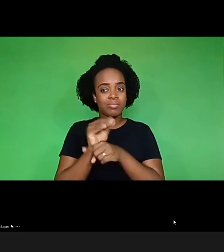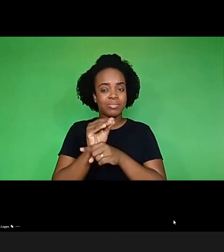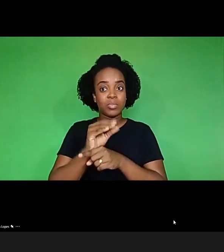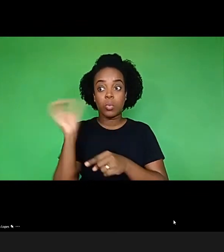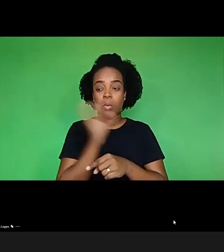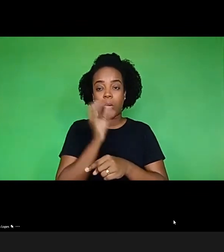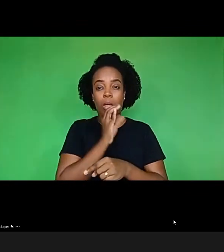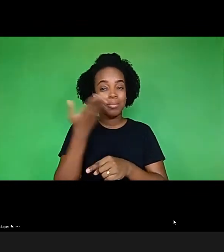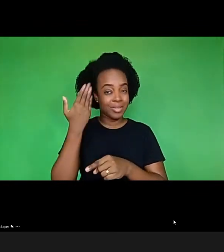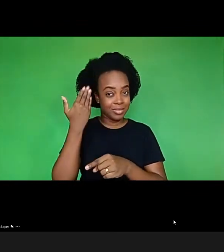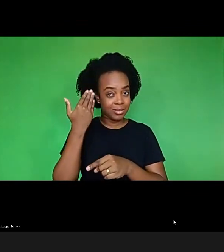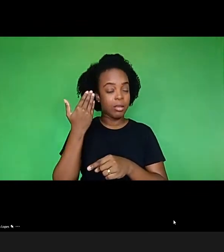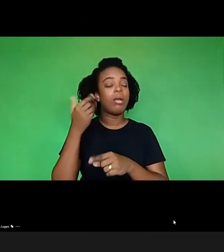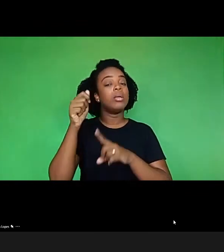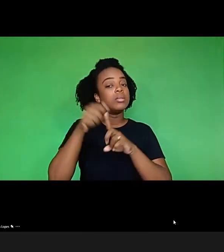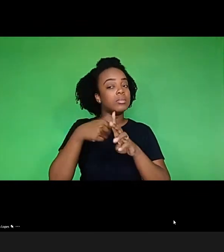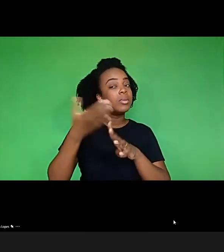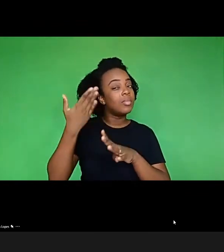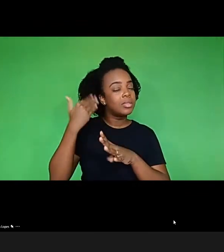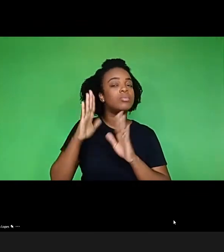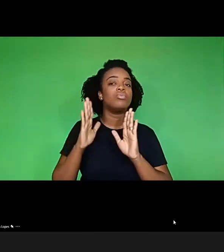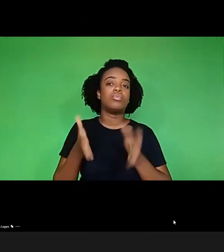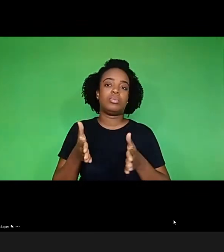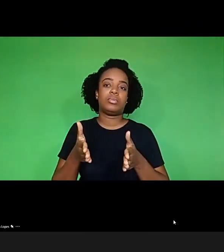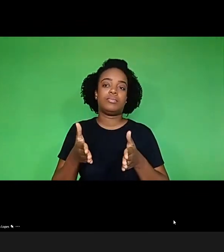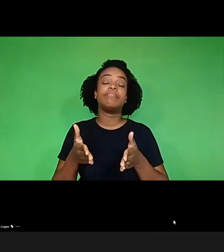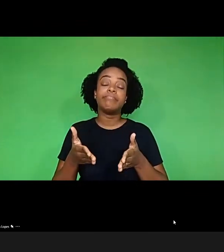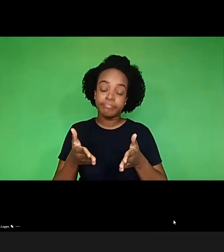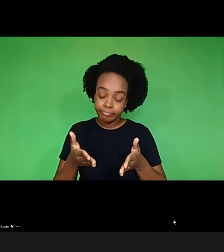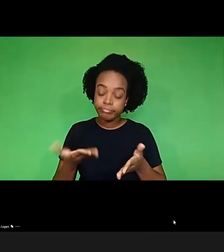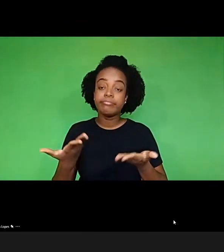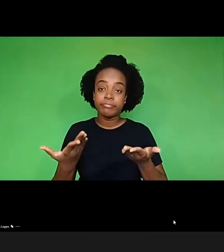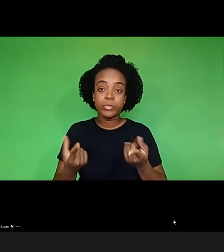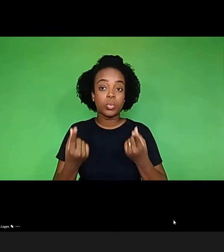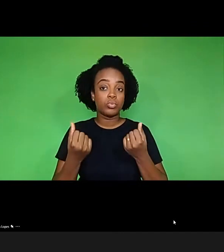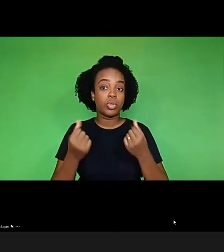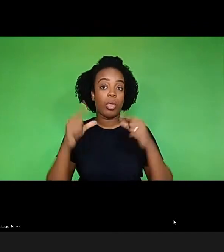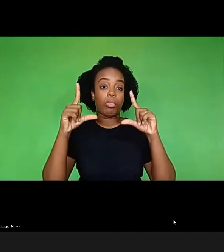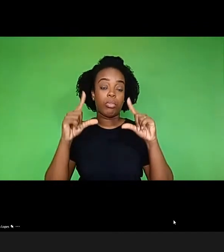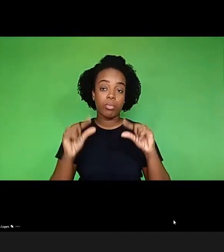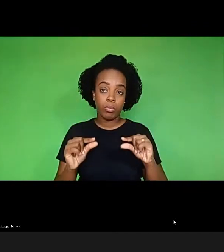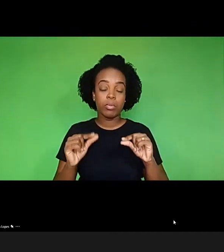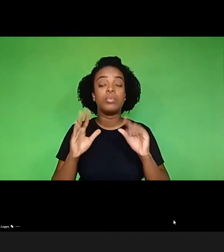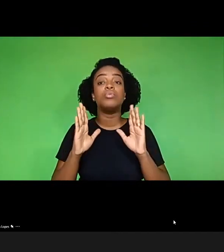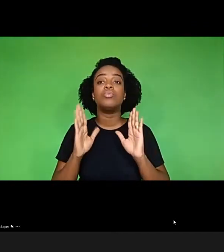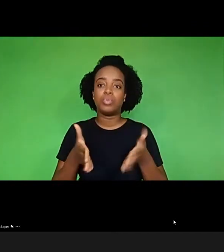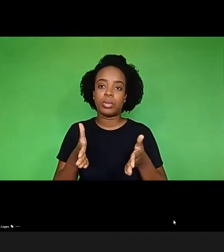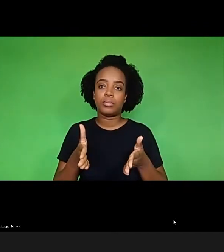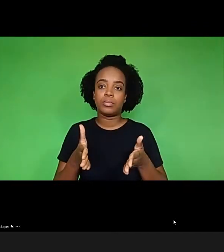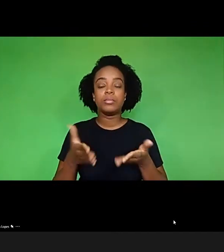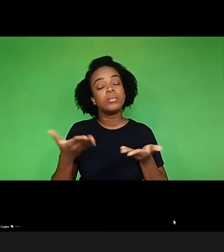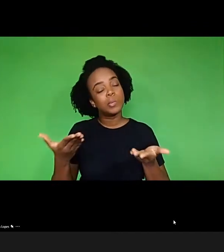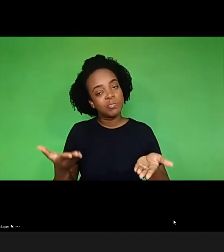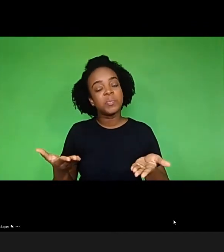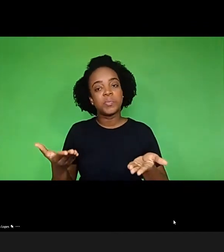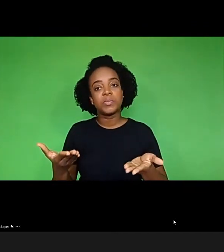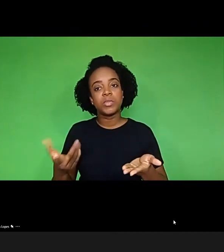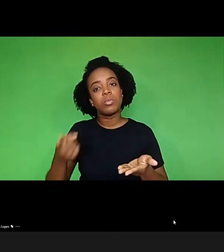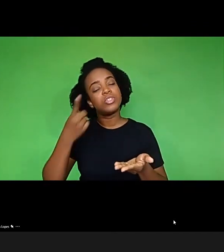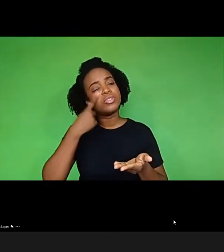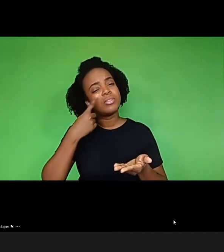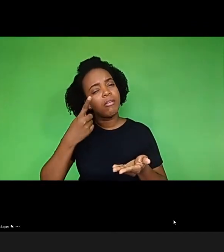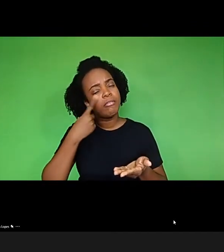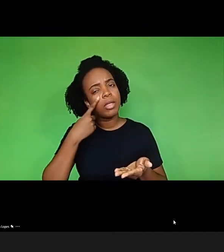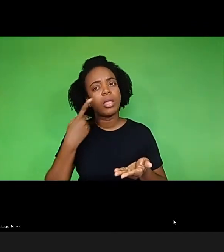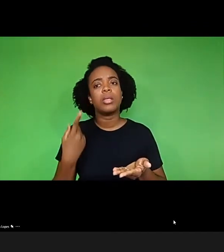né, nos meses anteriores. Então, a gente também, ao mesmo tempo, está vendo a